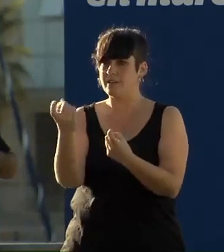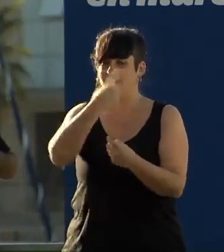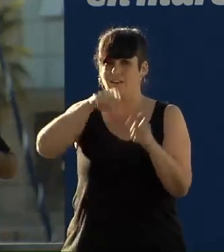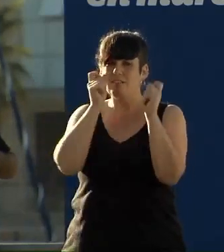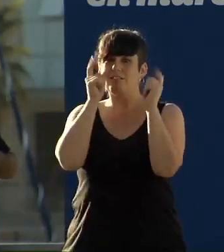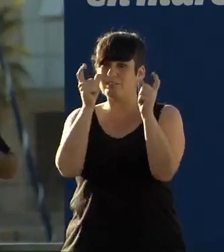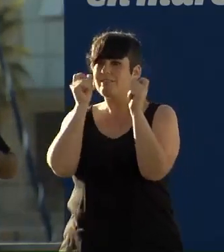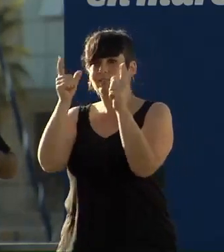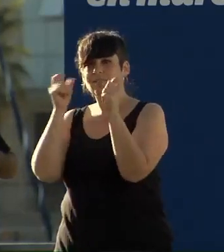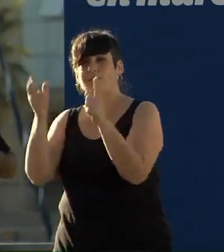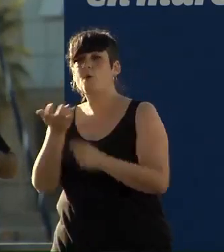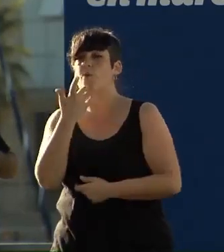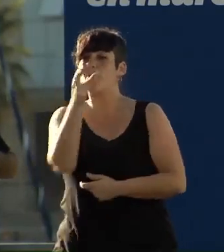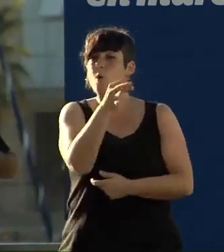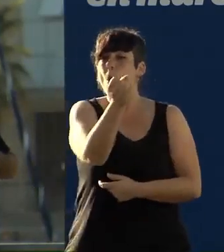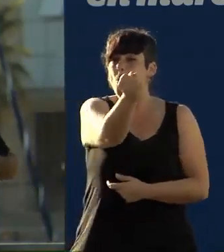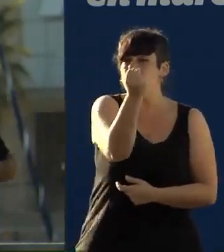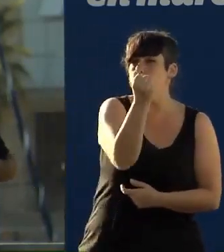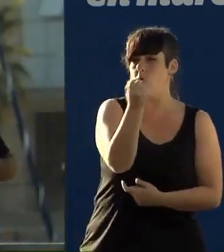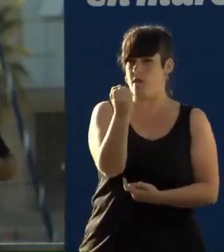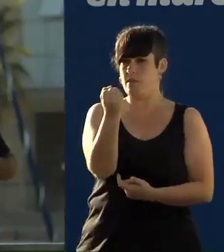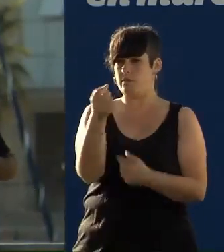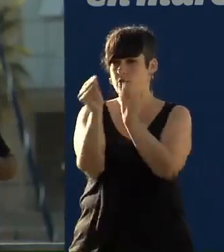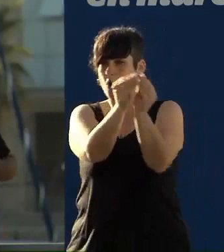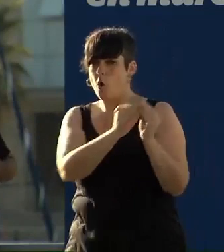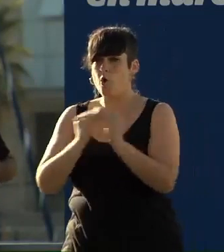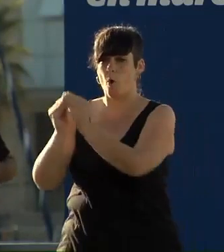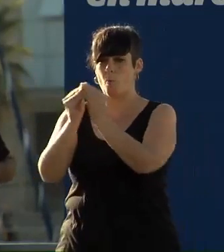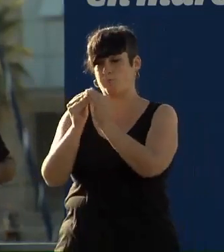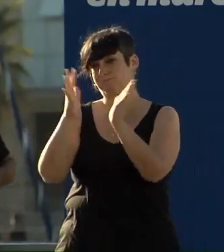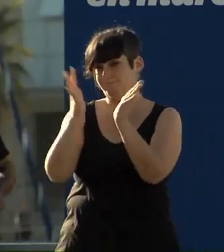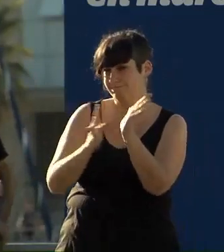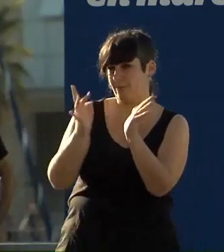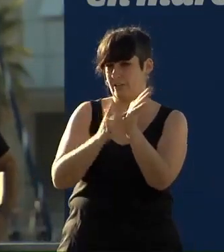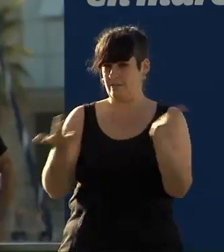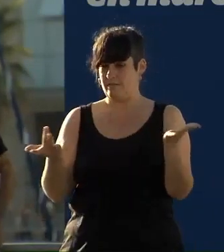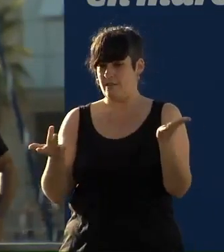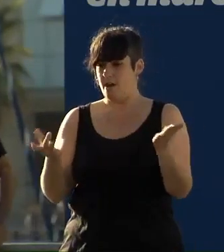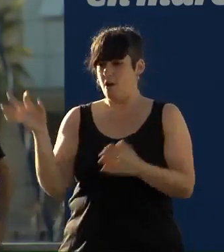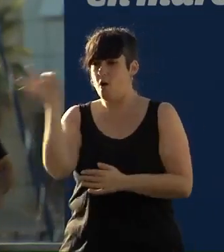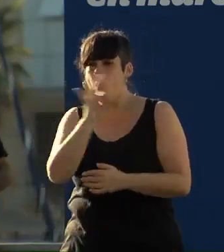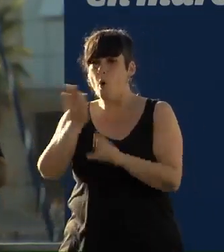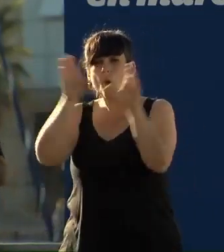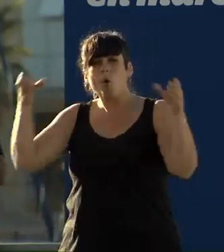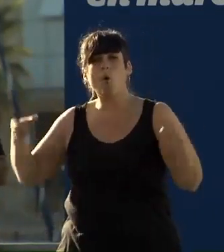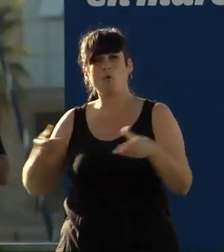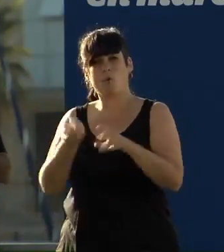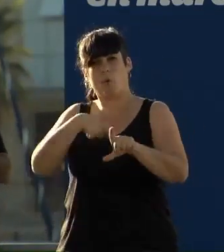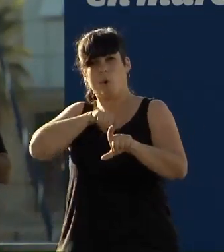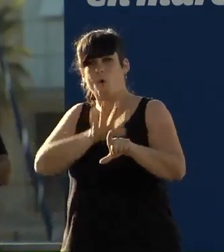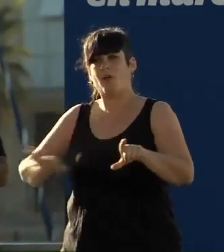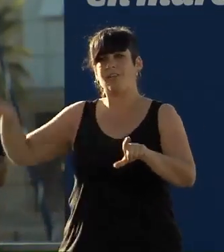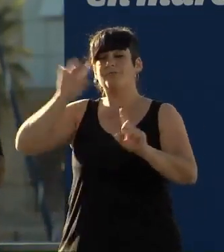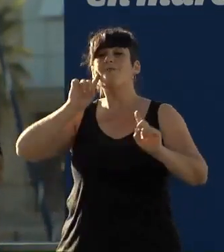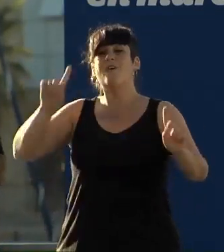Marea, con Podemos, con En Común Podem, con os valencianos e con todos aqueles cidadáns do Estado español que entendan unha